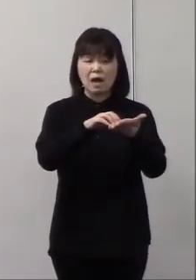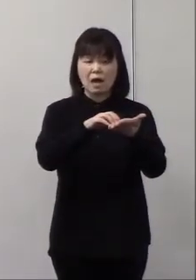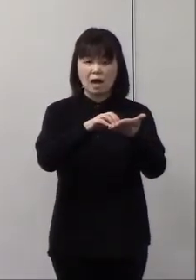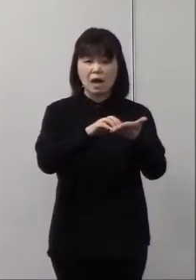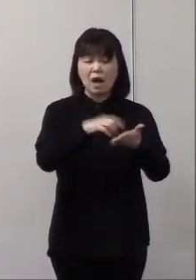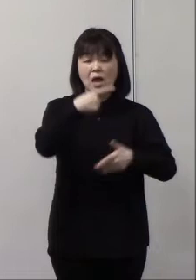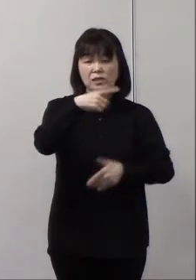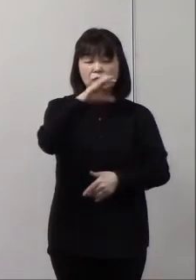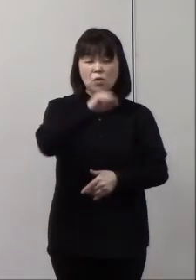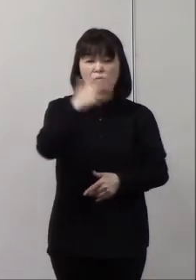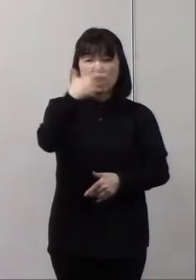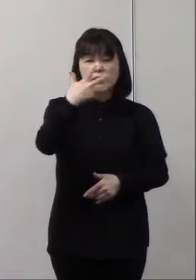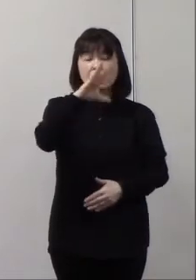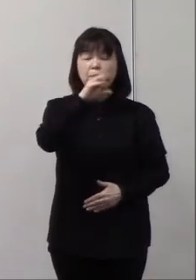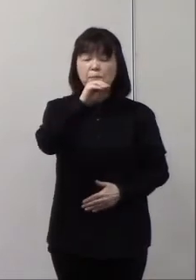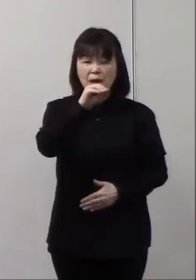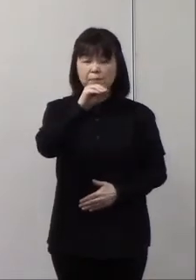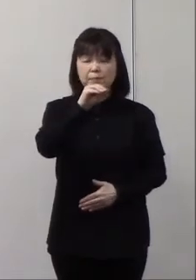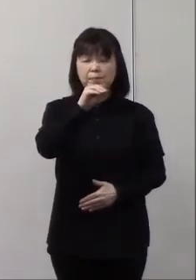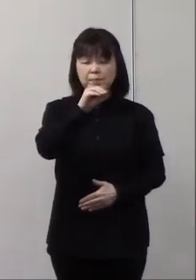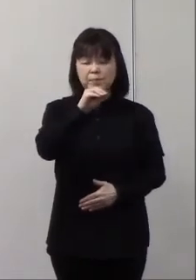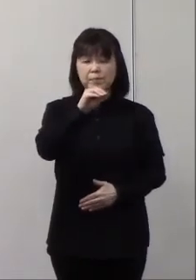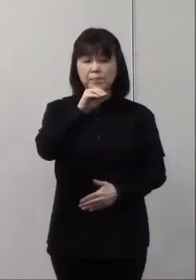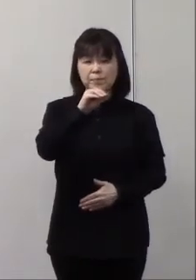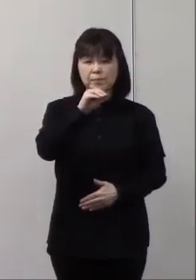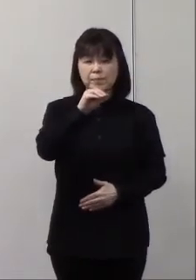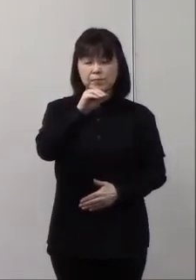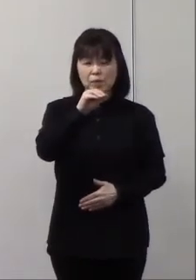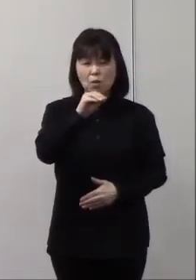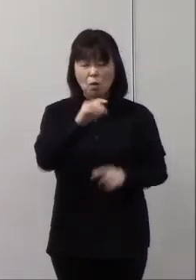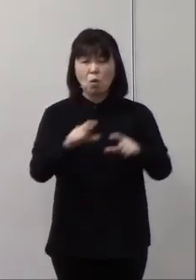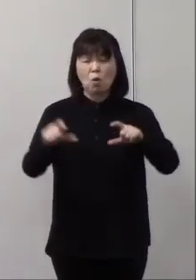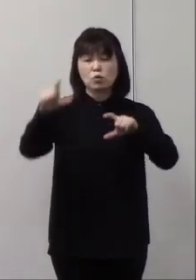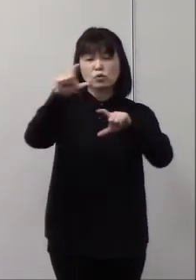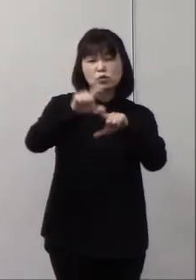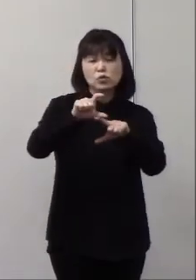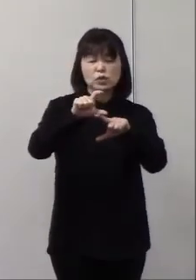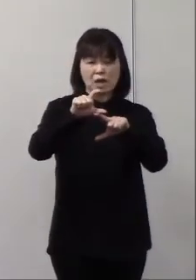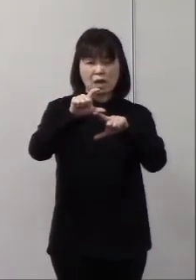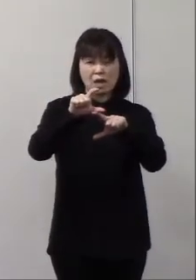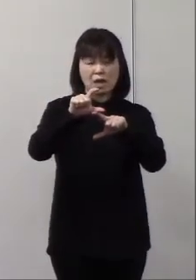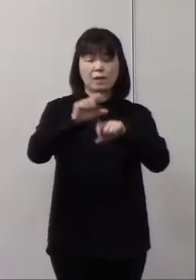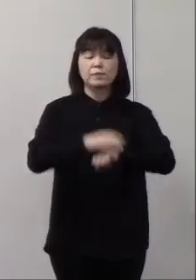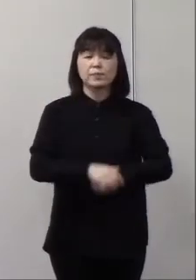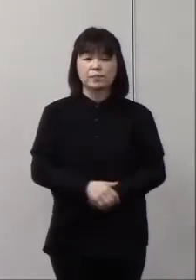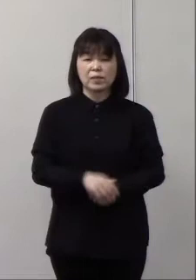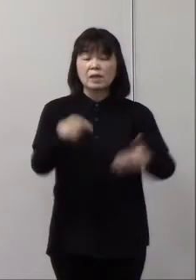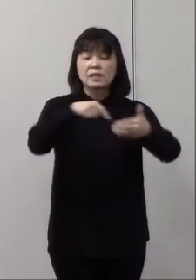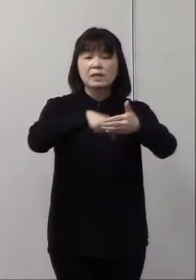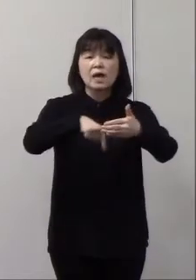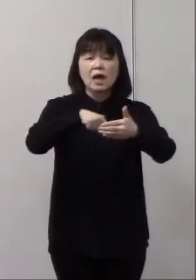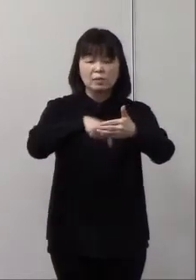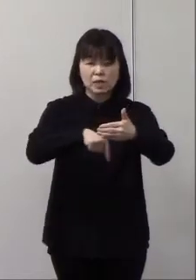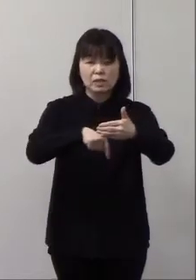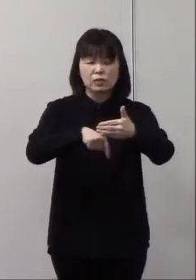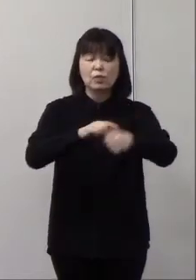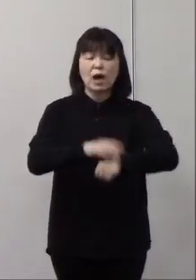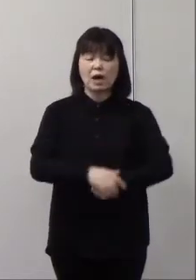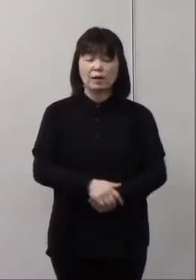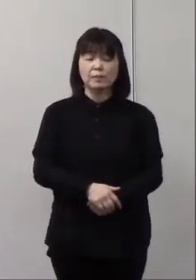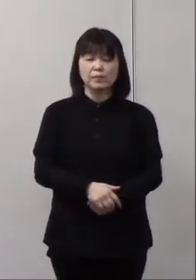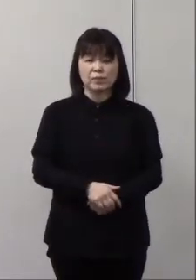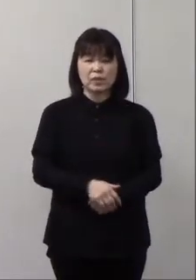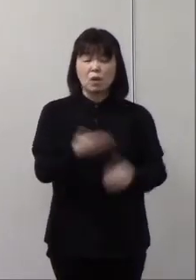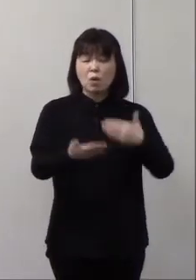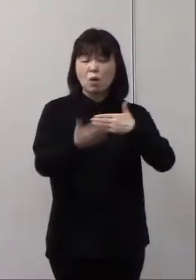1億8000万円を追加するというものでございまして、その中身としてはその下の方に補正